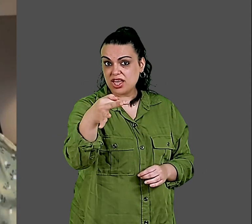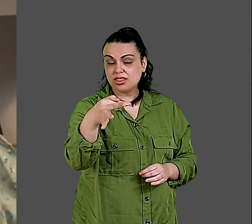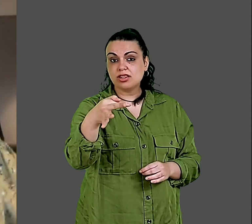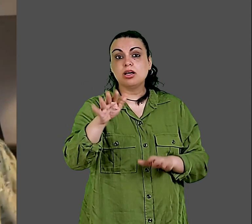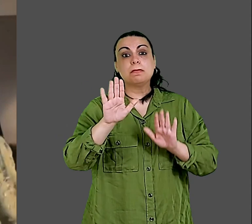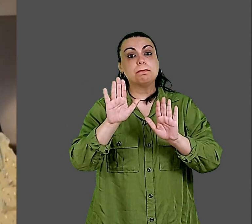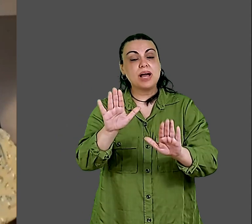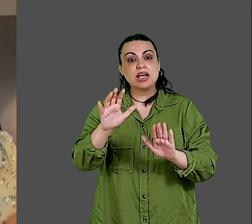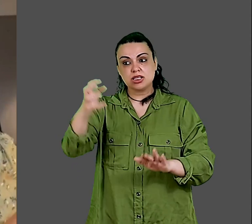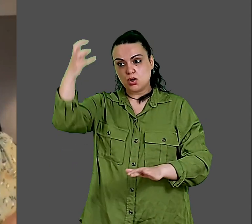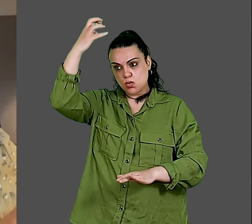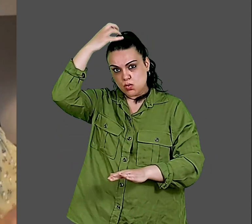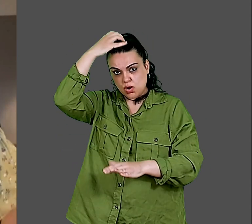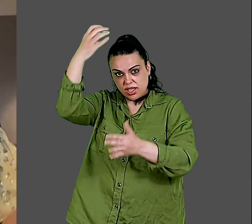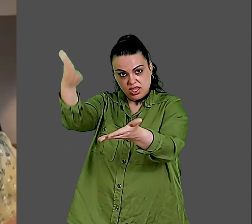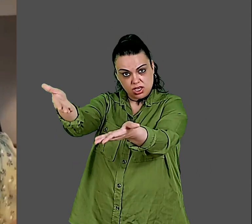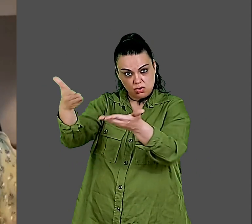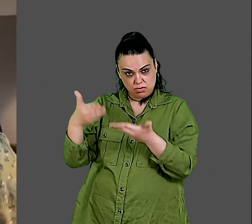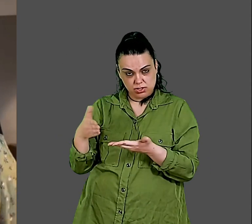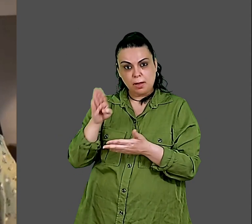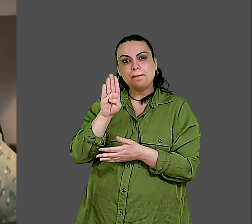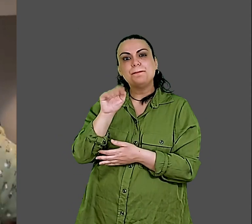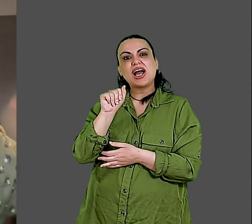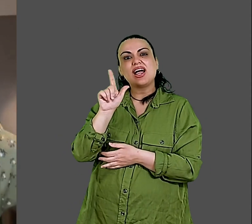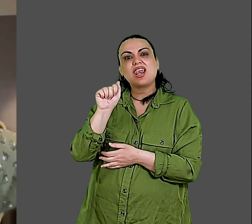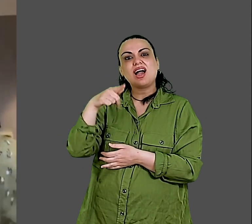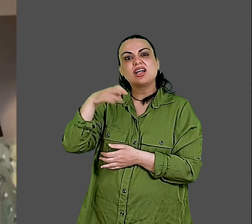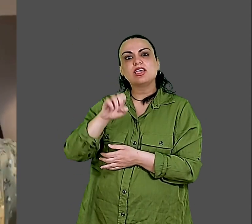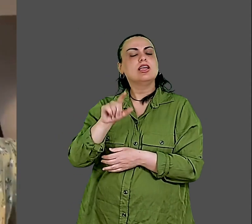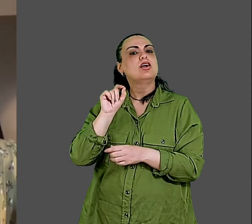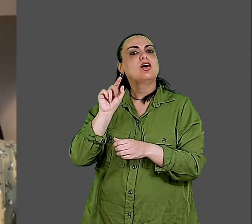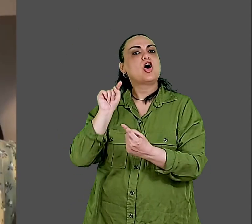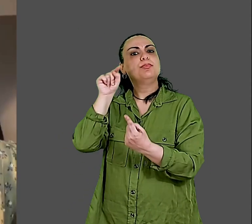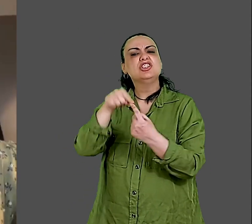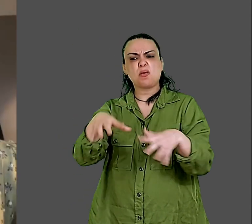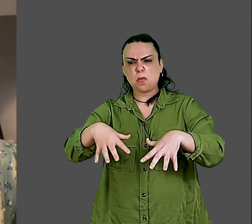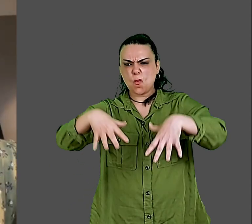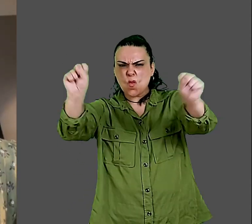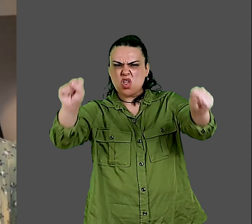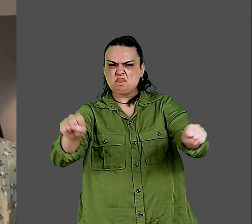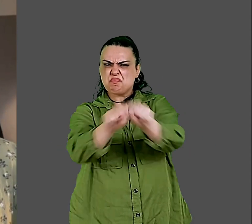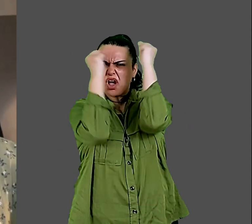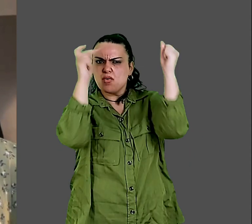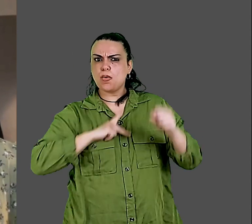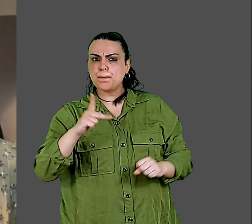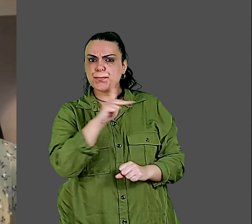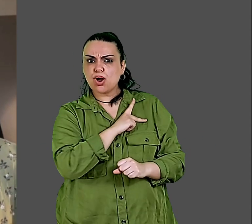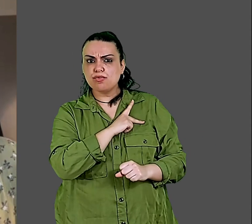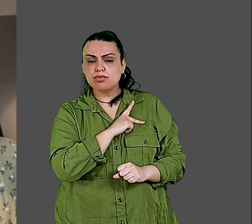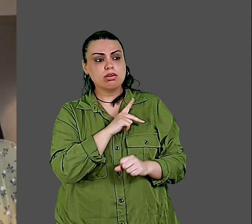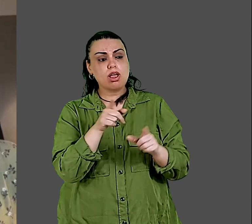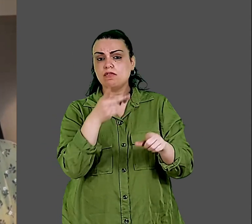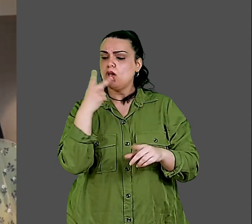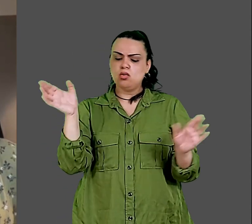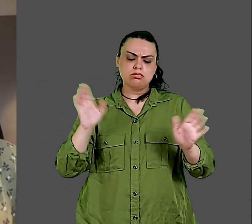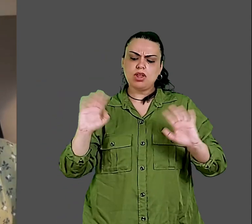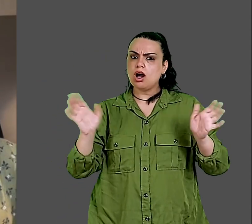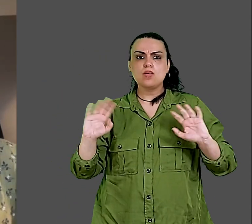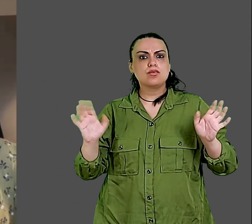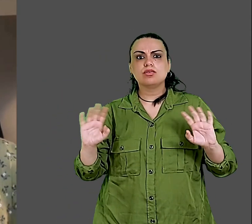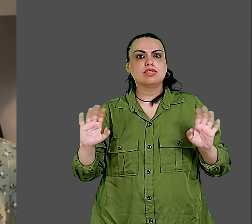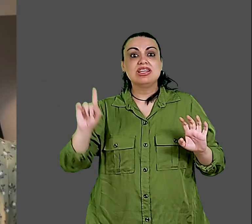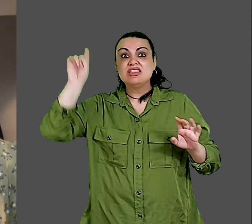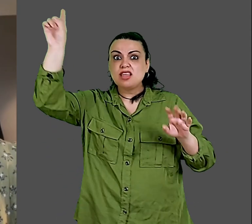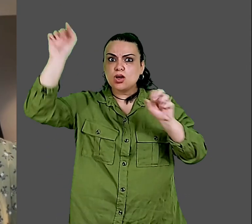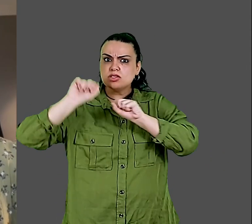rei de Balaque para amaldiçoar o próprio povo de Deus. E aí O Senhor fala para ele que não tem como amaldiçoar aquilo